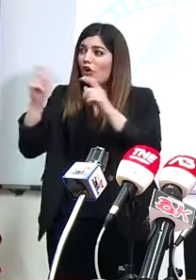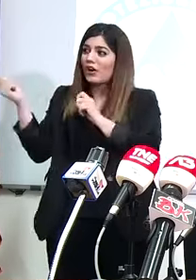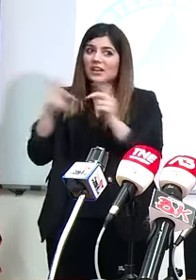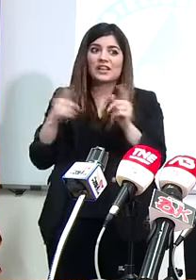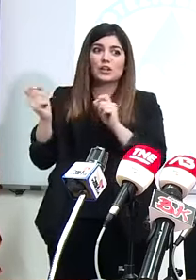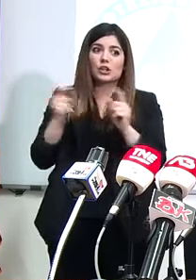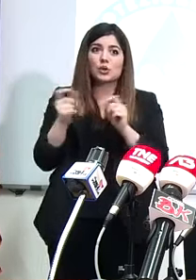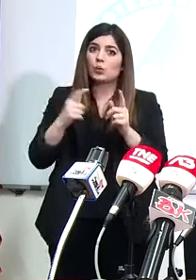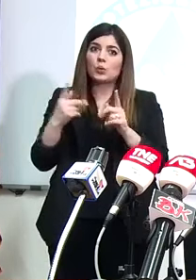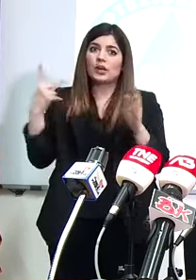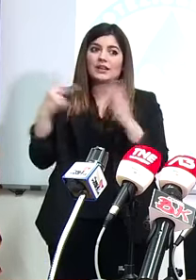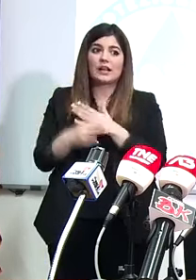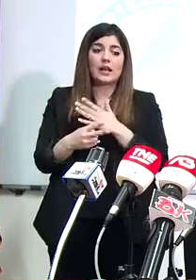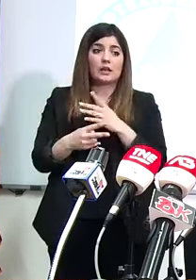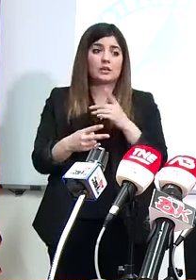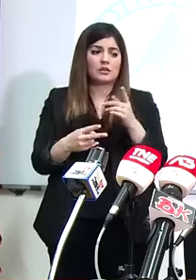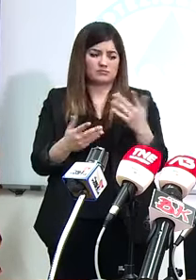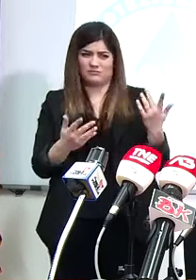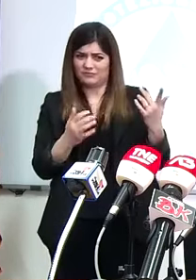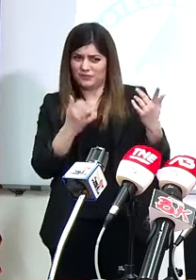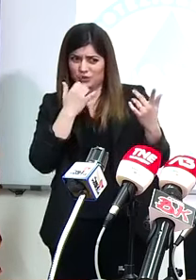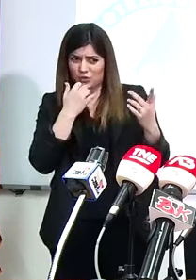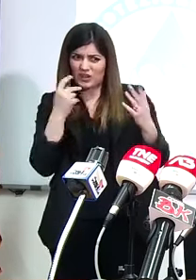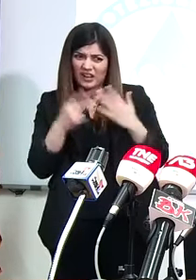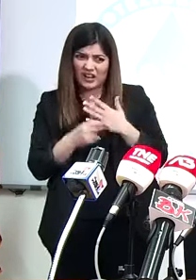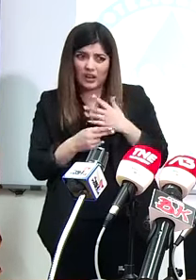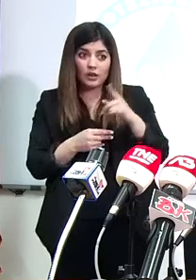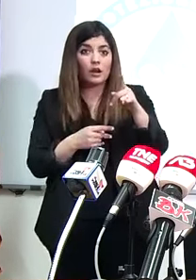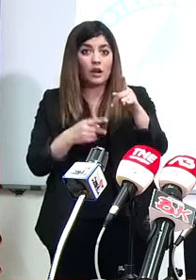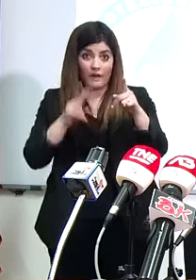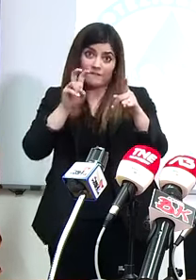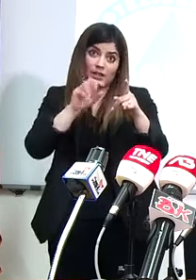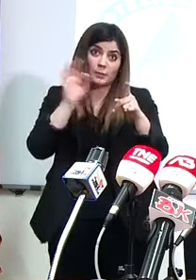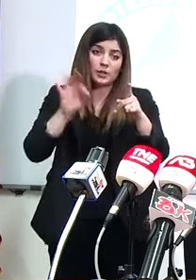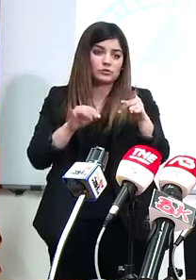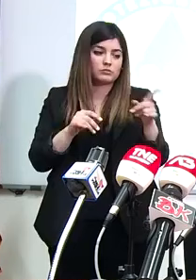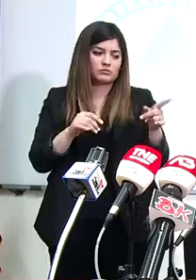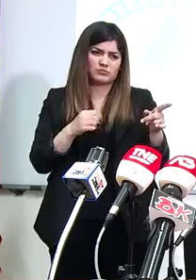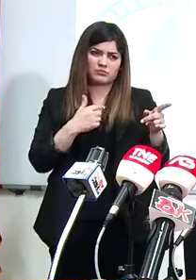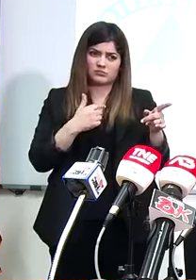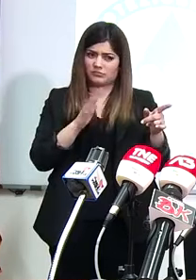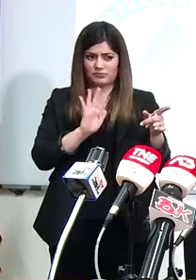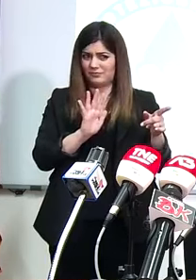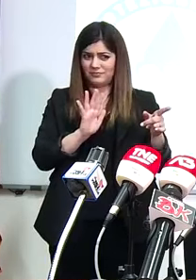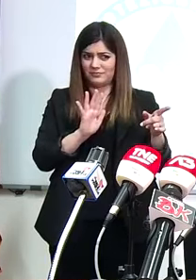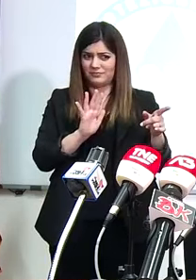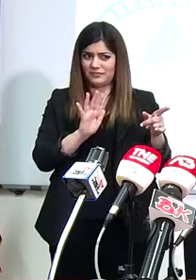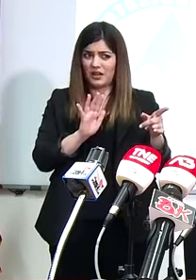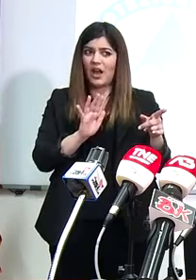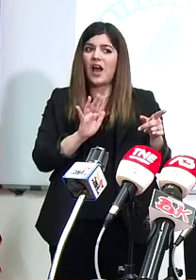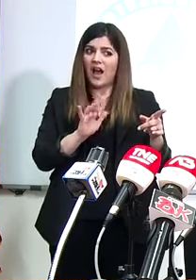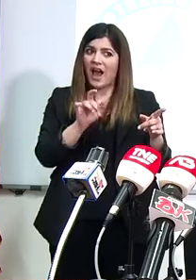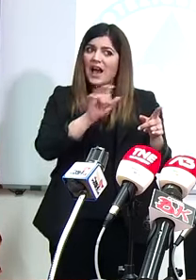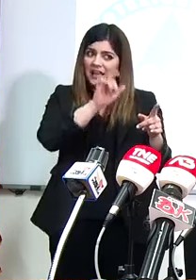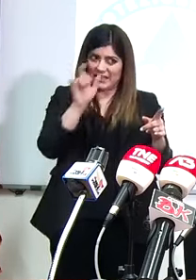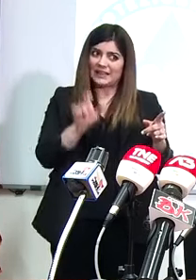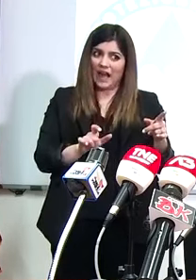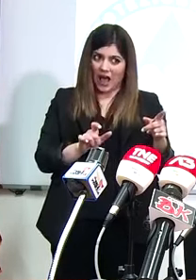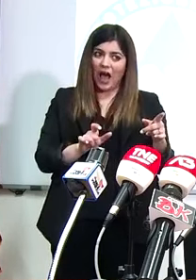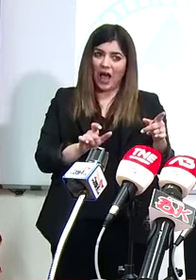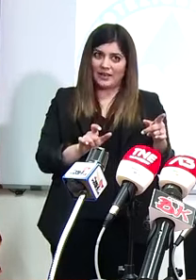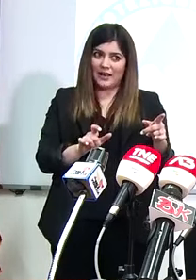ferrari e la taglia del 20 per cento e questo non ho scuse a me risulta che faisal ha scritto all'italia ha detto ci sono forniture in più siete